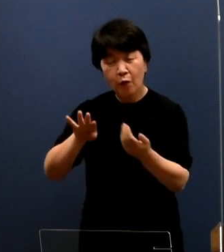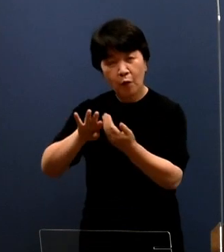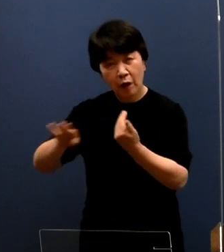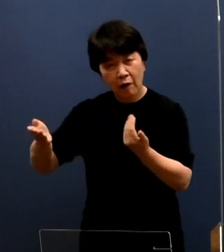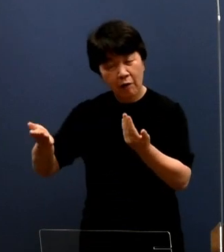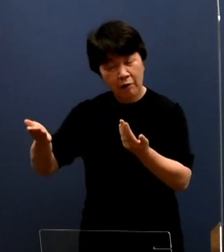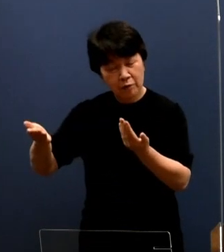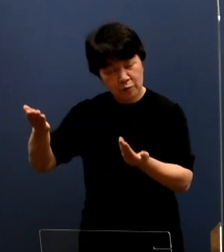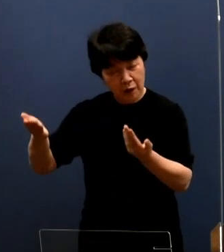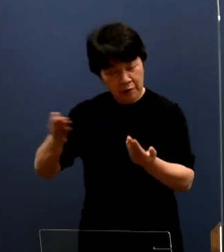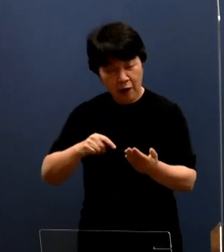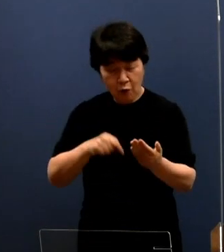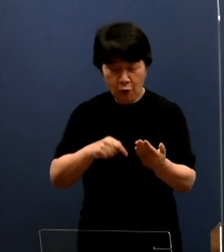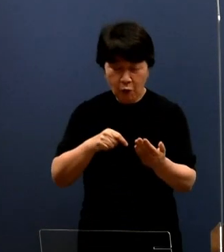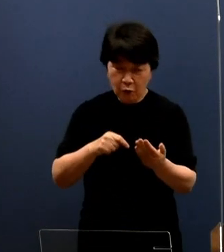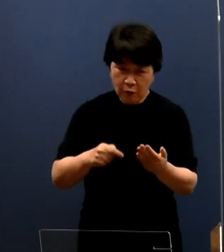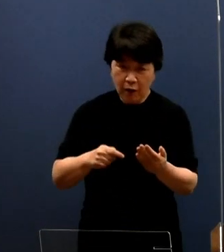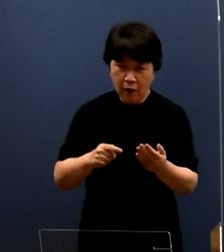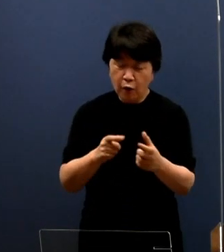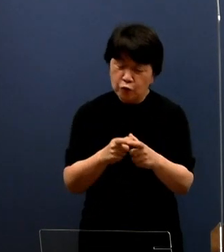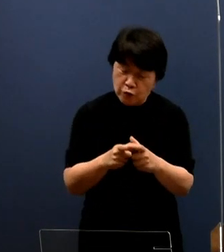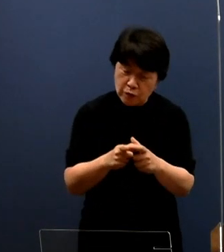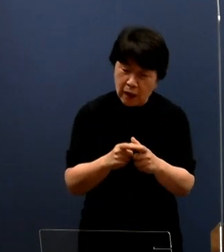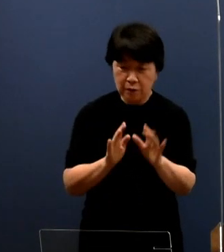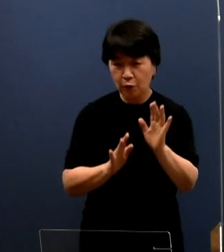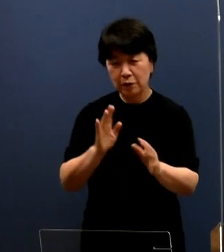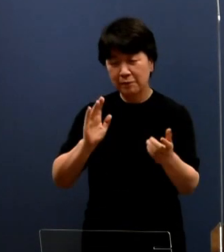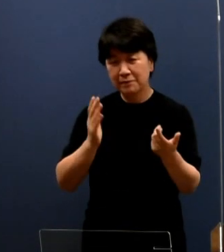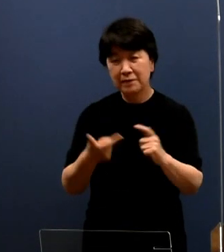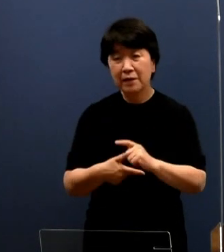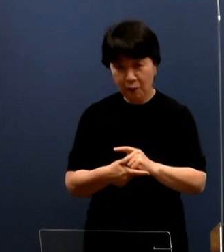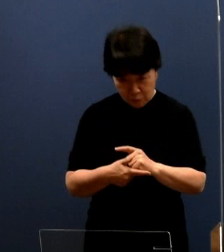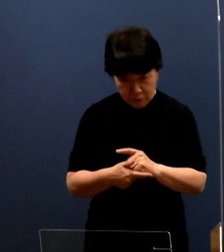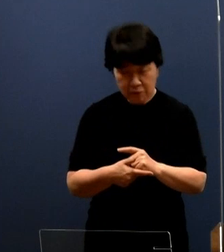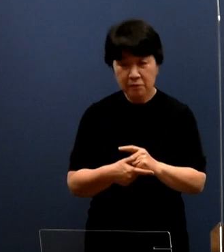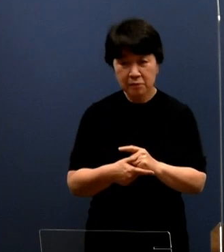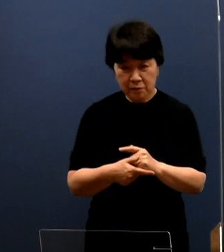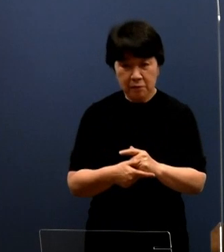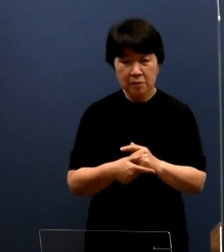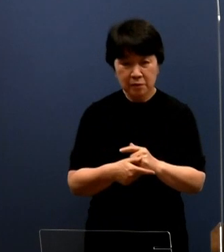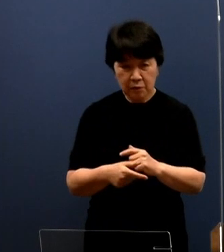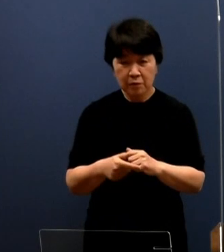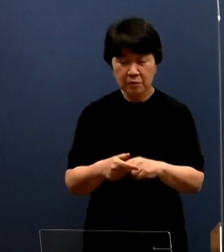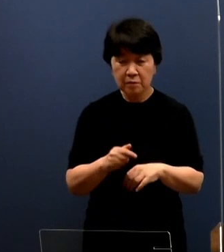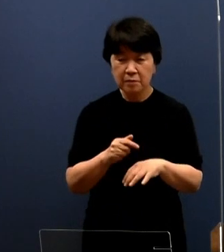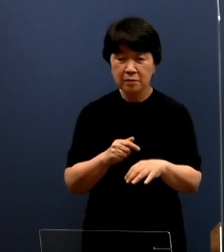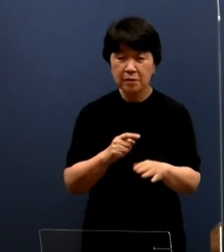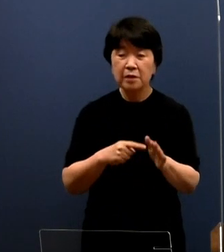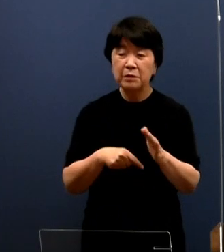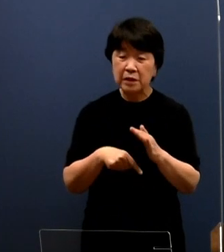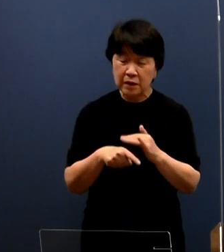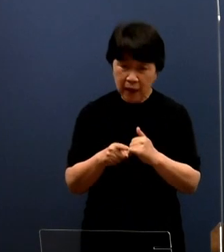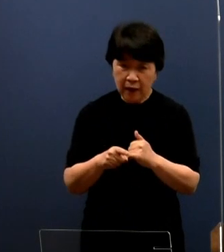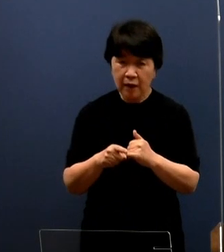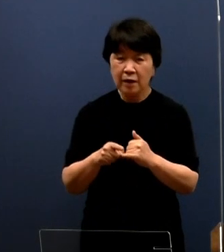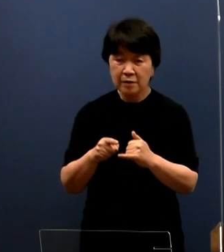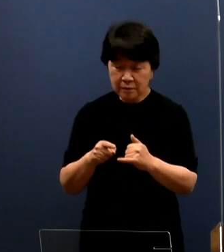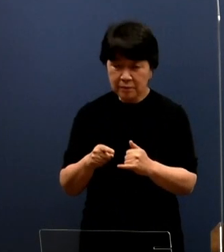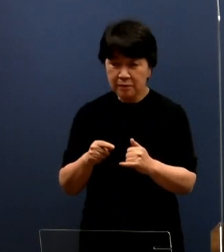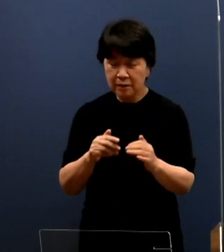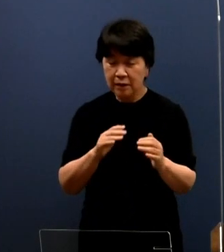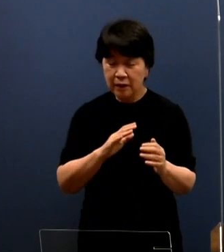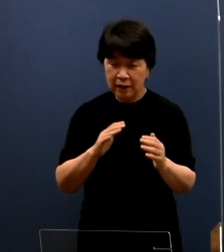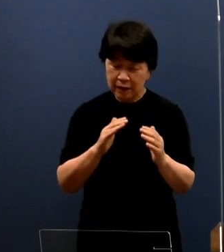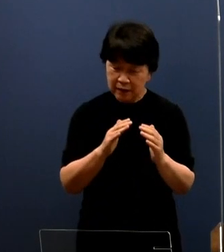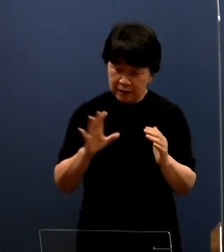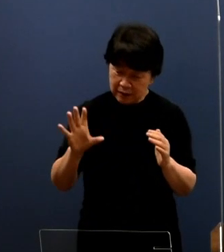規制をしてもらうというのが理想だったですけども、違う形でありますが、規制を 自粛してもらうということ